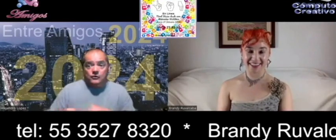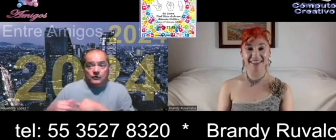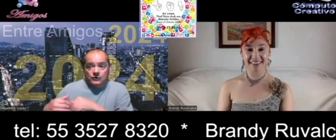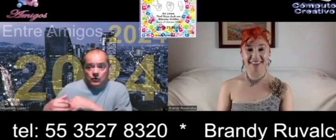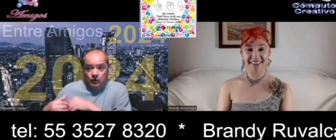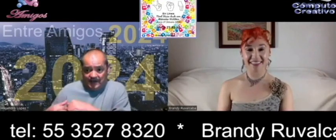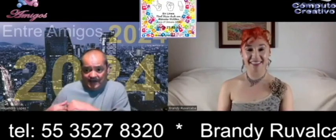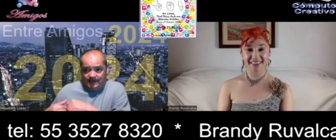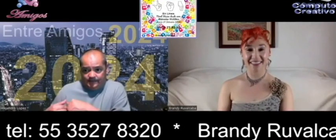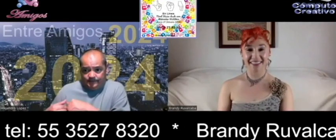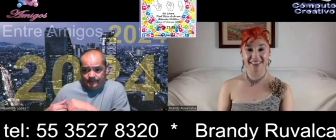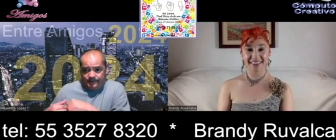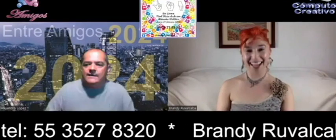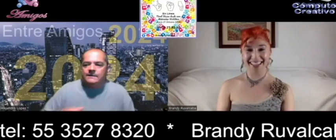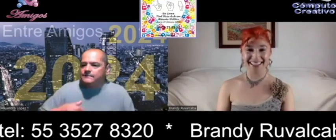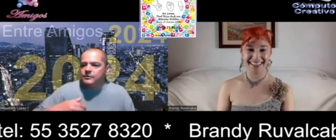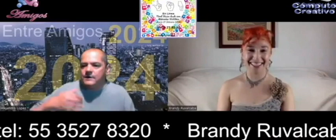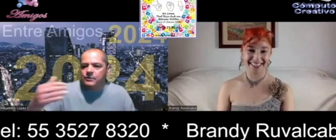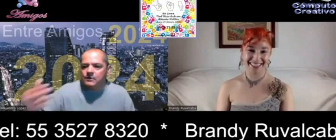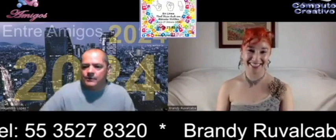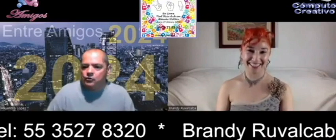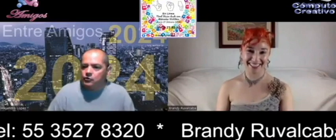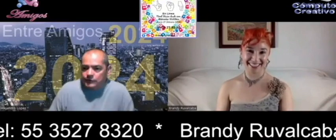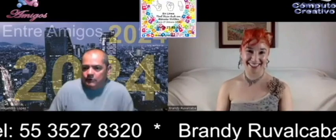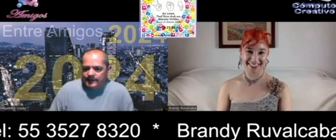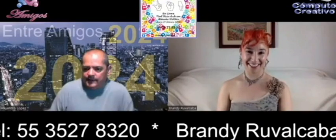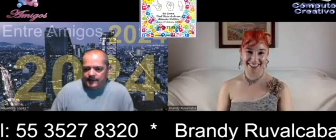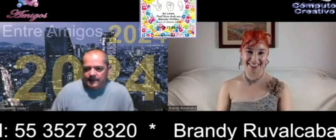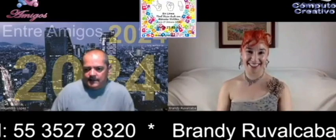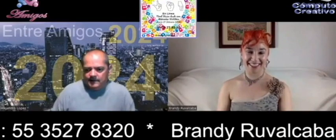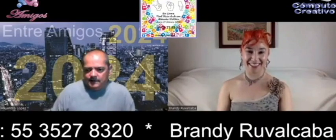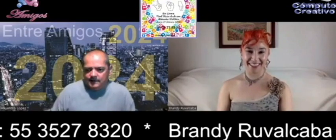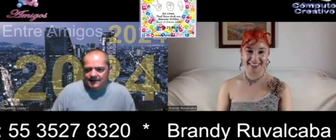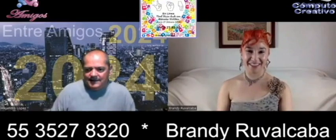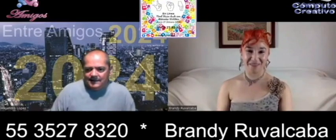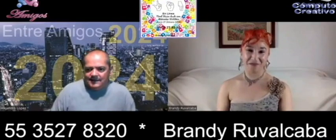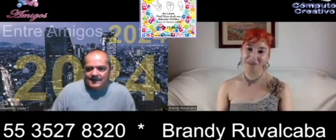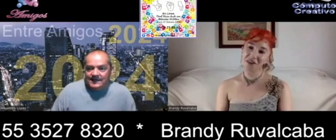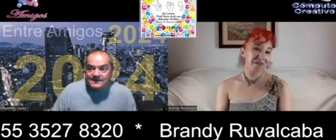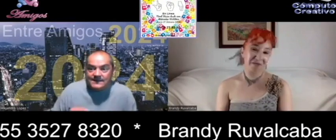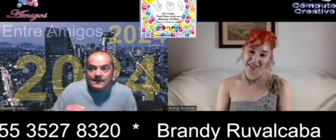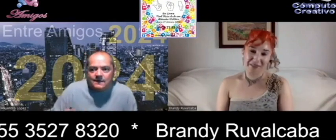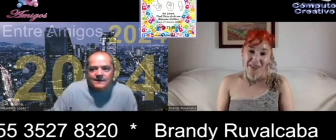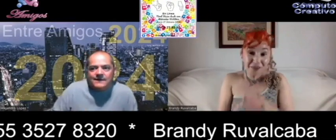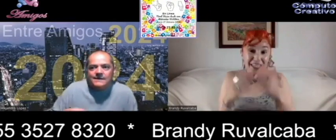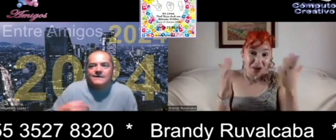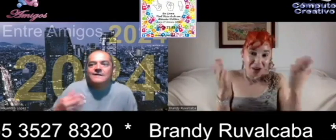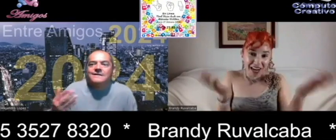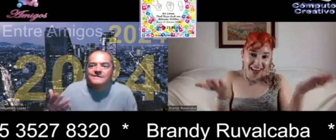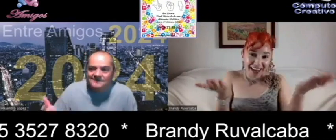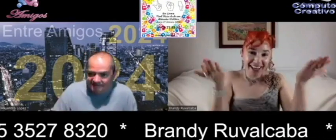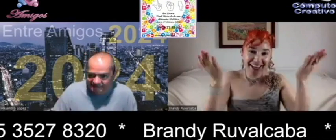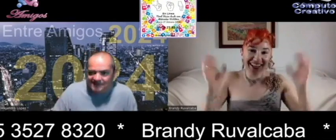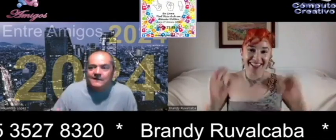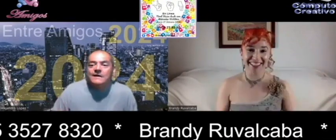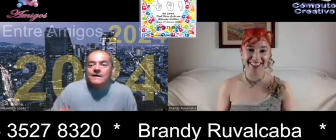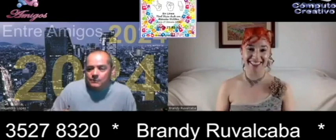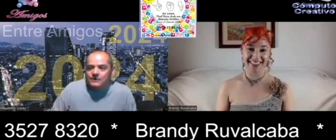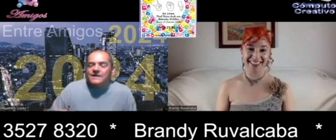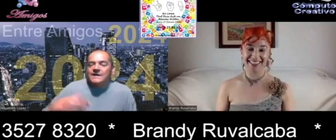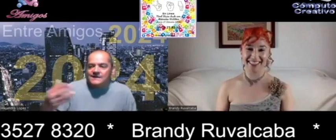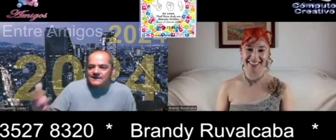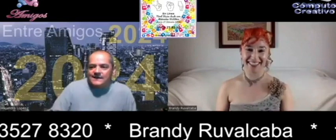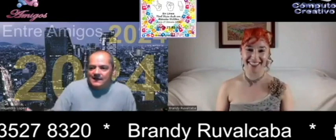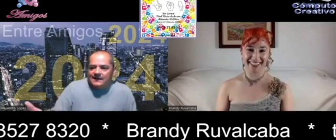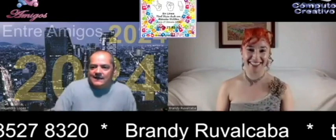mexicano, local, y te vas, por ejemplo, a Perú, no te lo van a entender. No, Tienes precisamente porque es local. Sí,